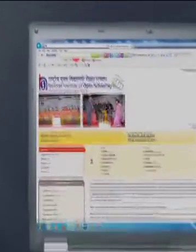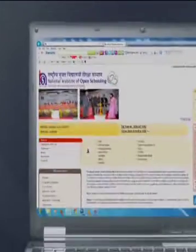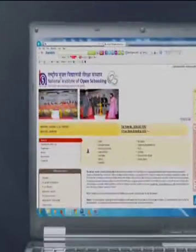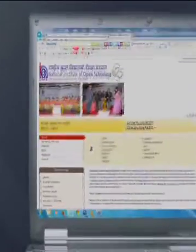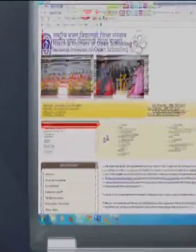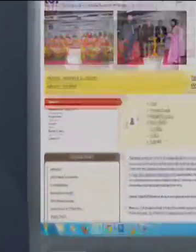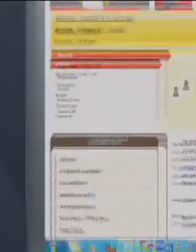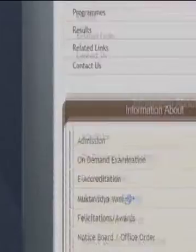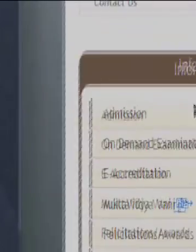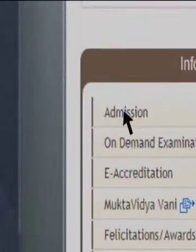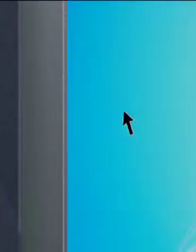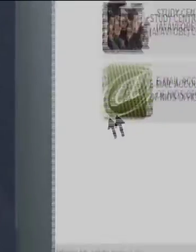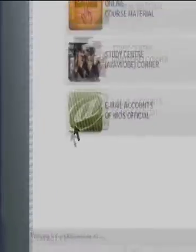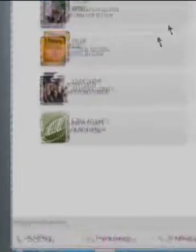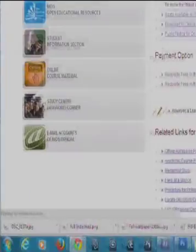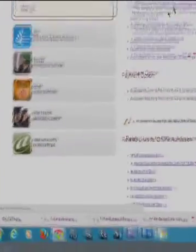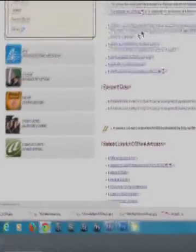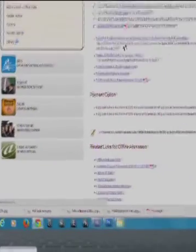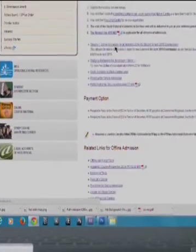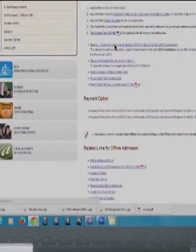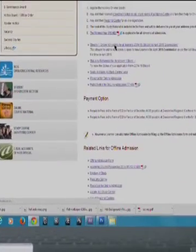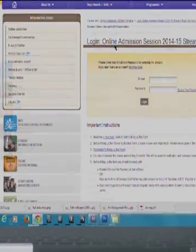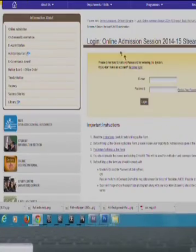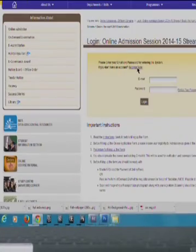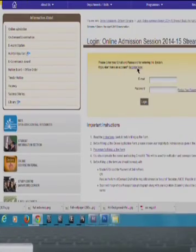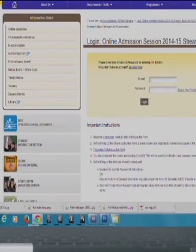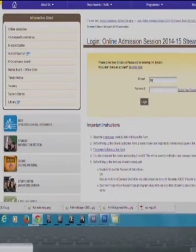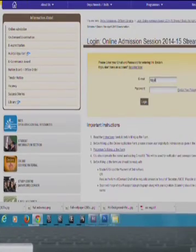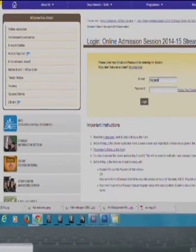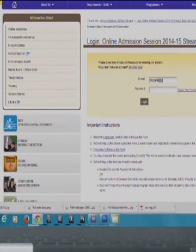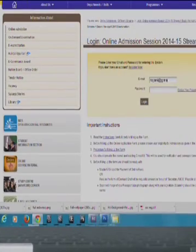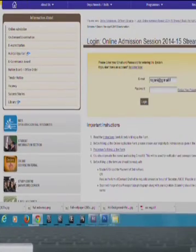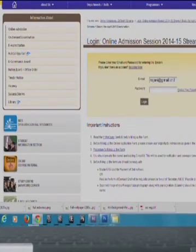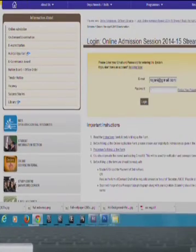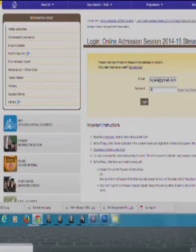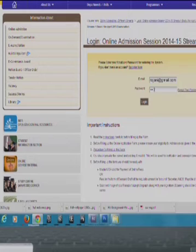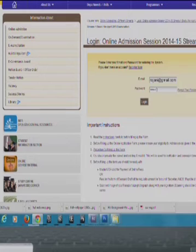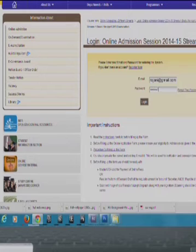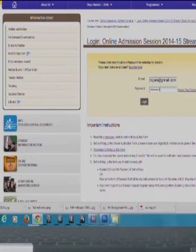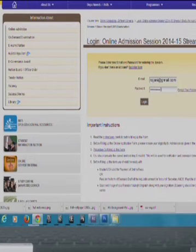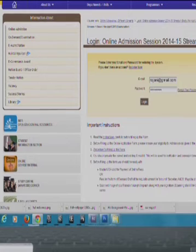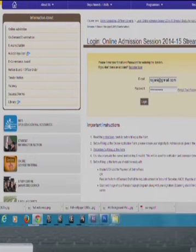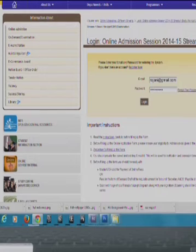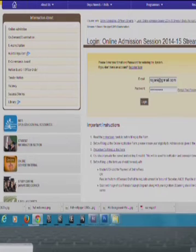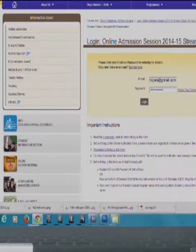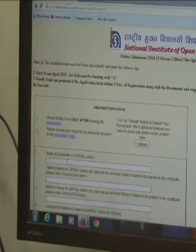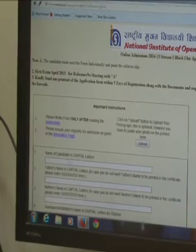www.nios.ac.in पर लॉगिन करें। अपना ईमेल आईडी और पासवर्ड डालकर अपना पंजीकरण करें।